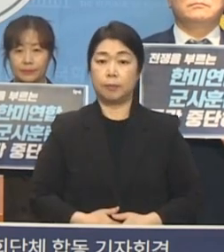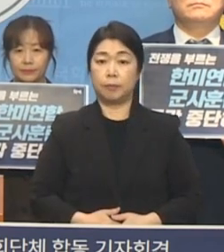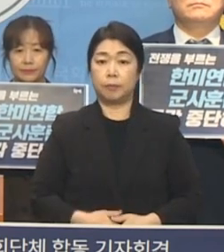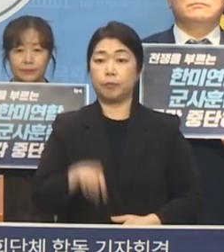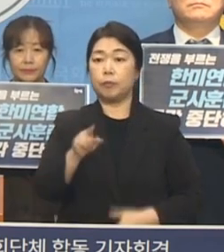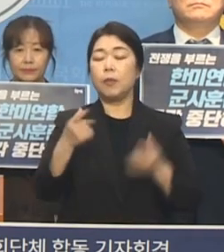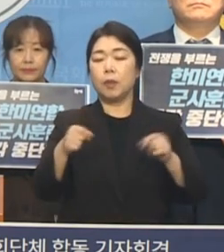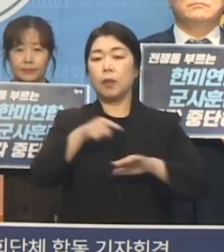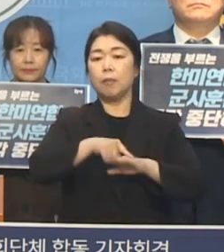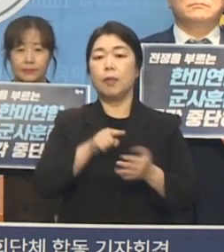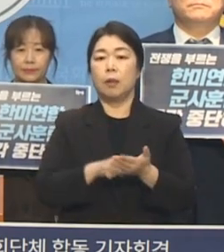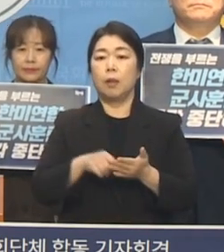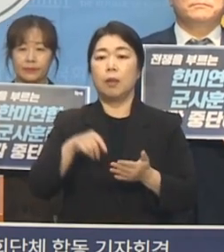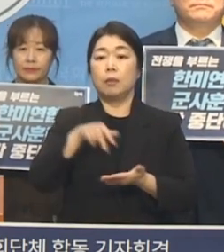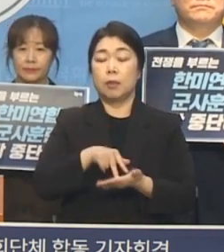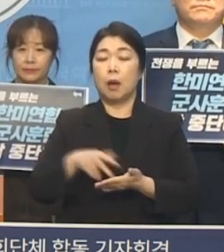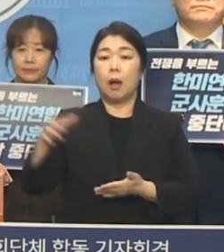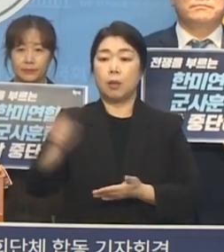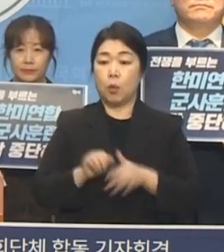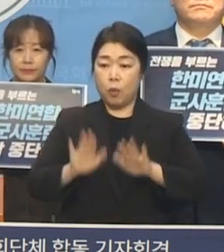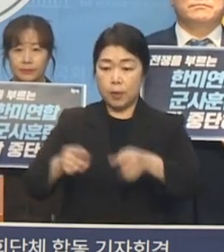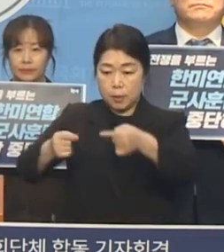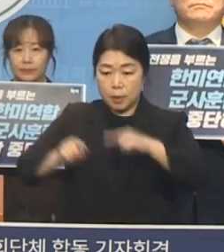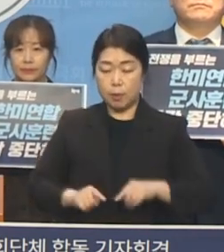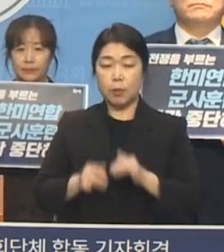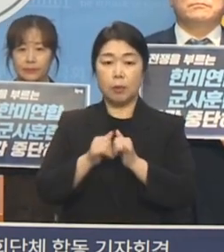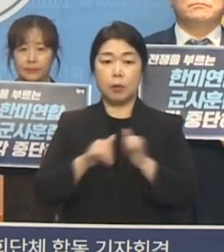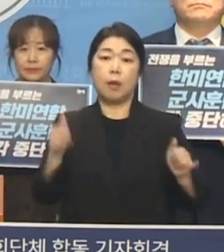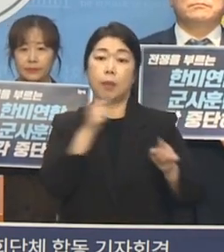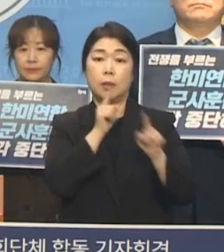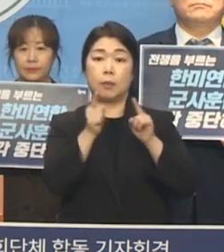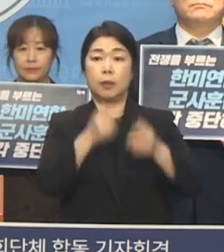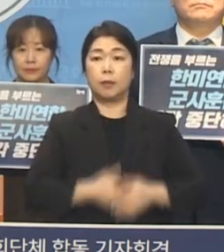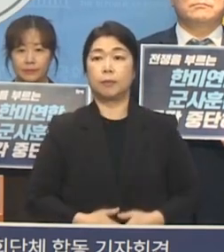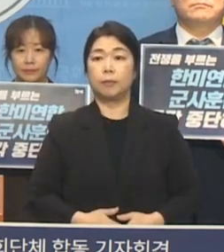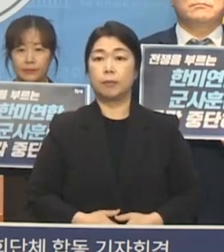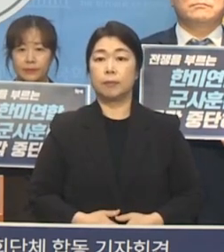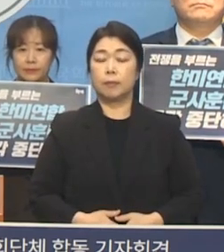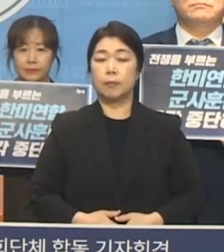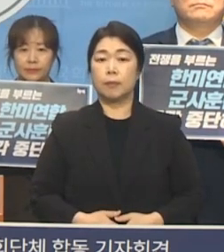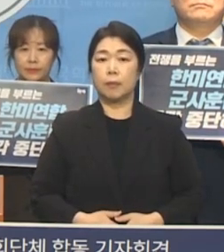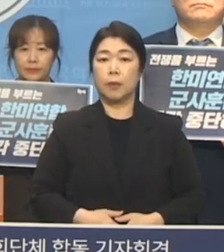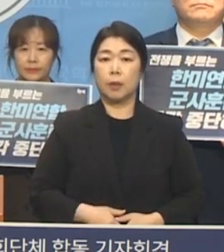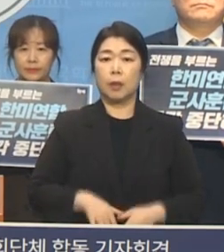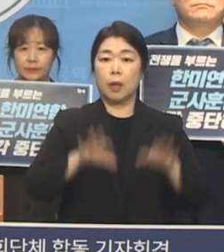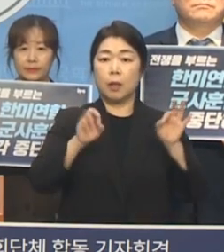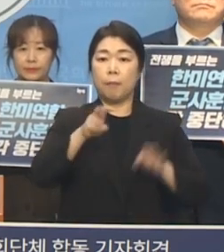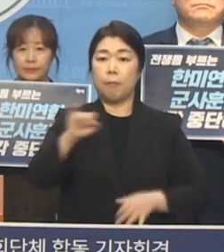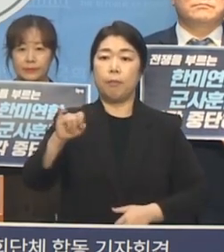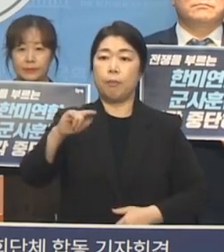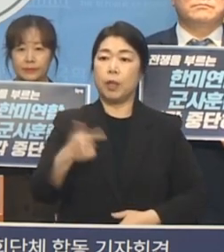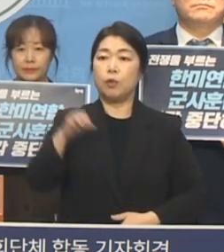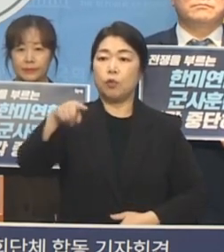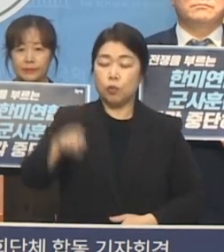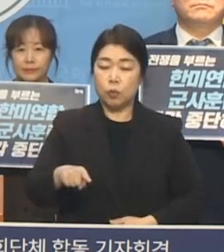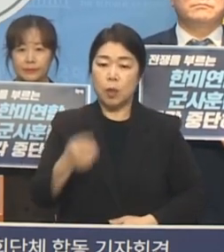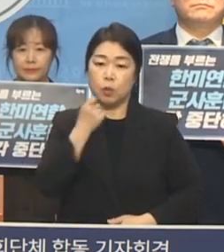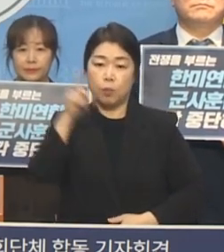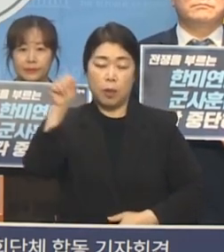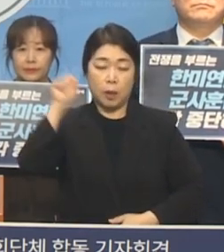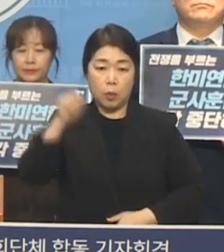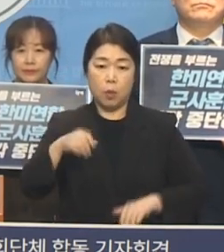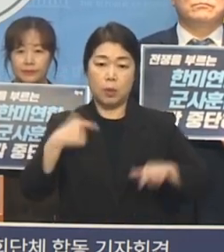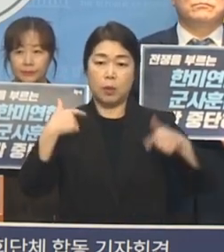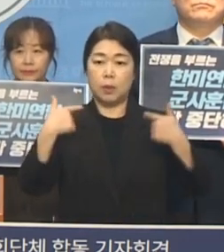참석하신 분들이 발언을 하게 되겠습니다. 먼저 김민웅 촛불행동 상임대표님께서